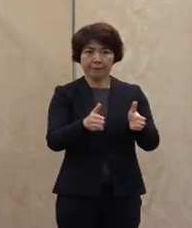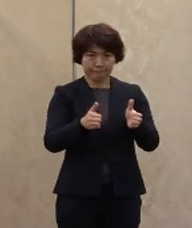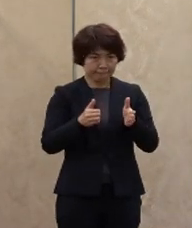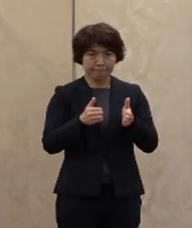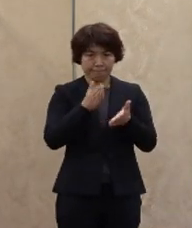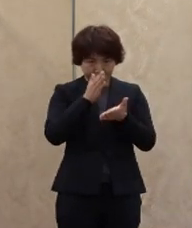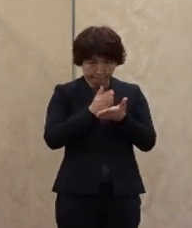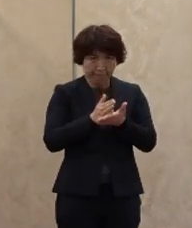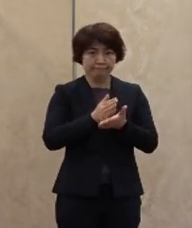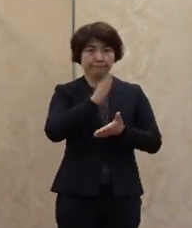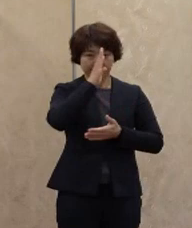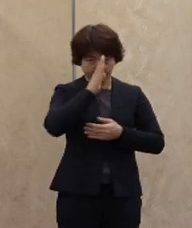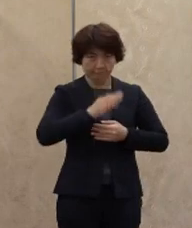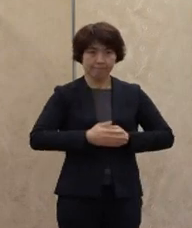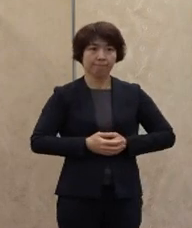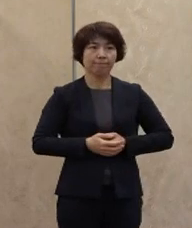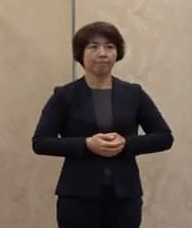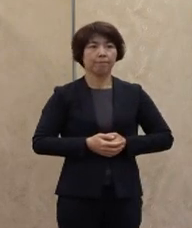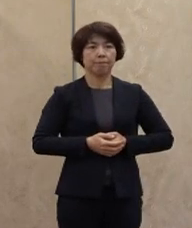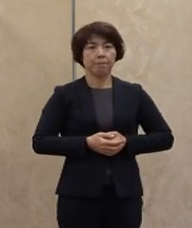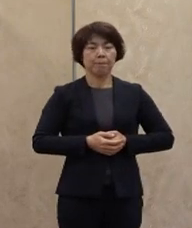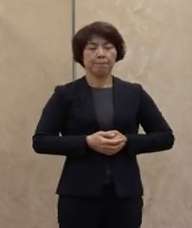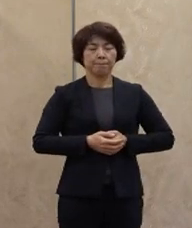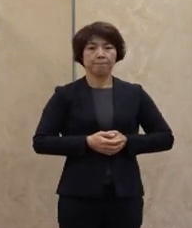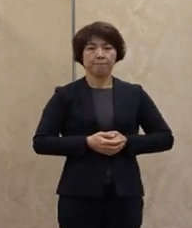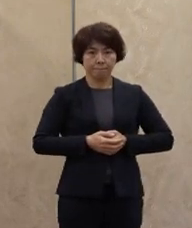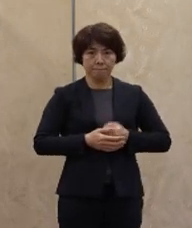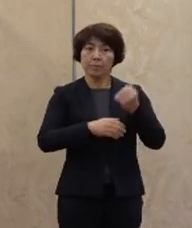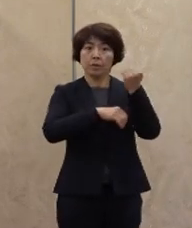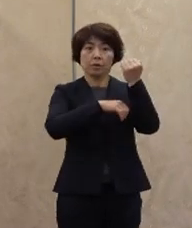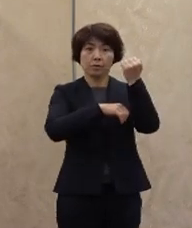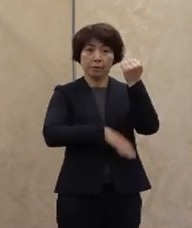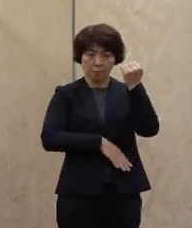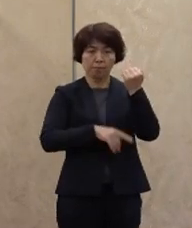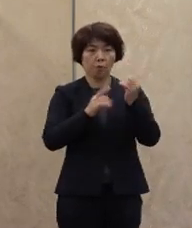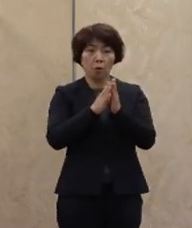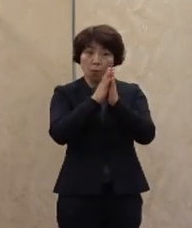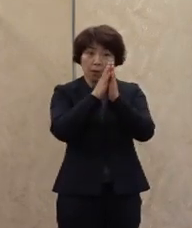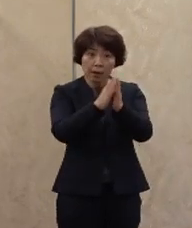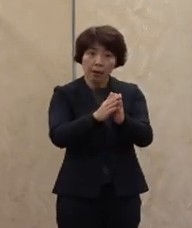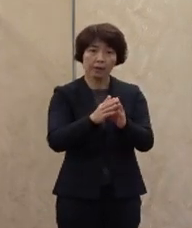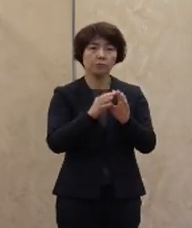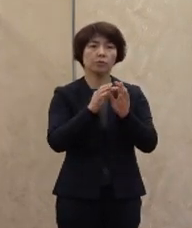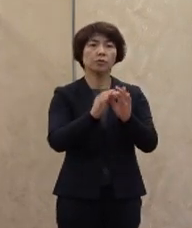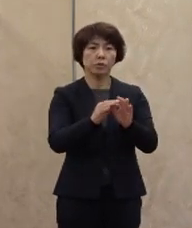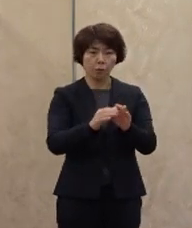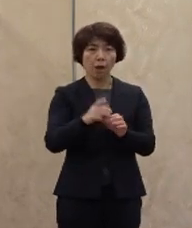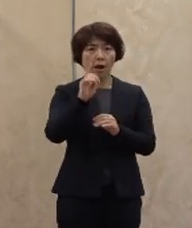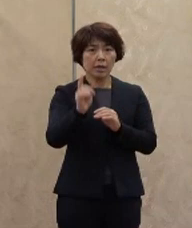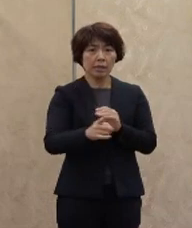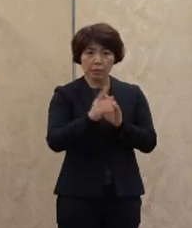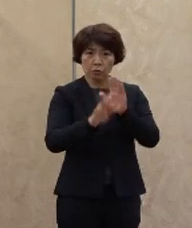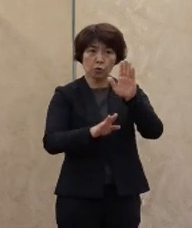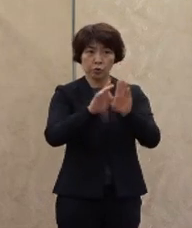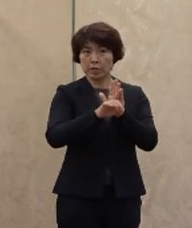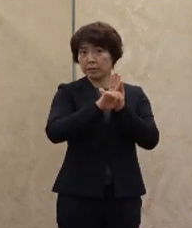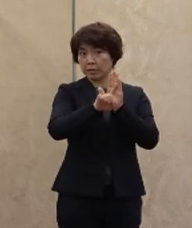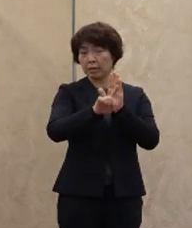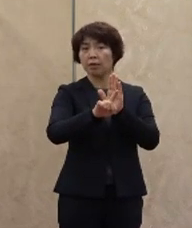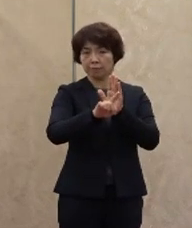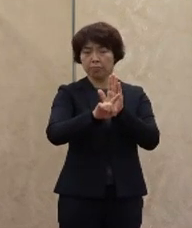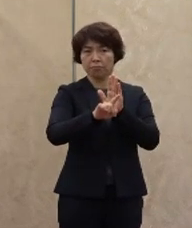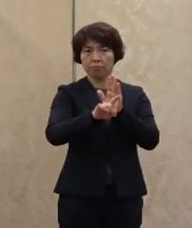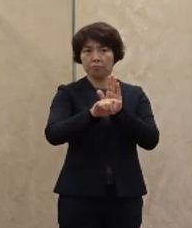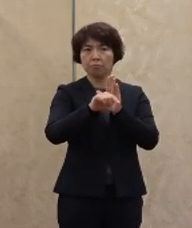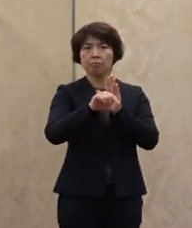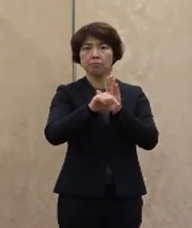いただきたいというふうに思います。で、基本的にこのお願い事項につきましては、緊急事態宣言下でもあります。これは法律